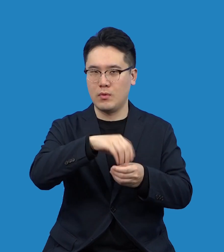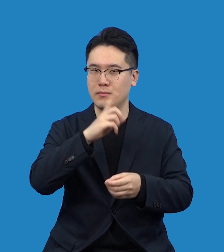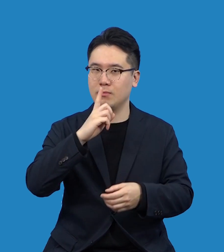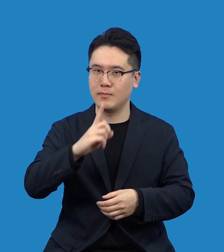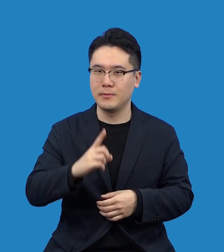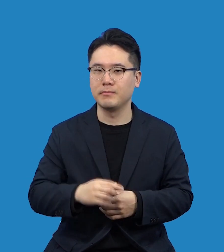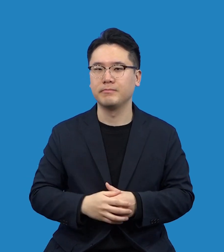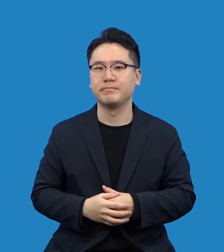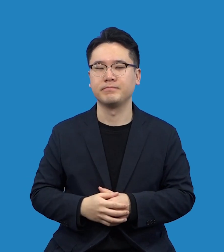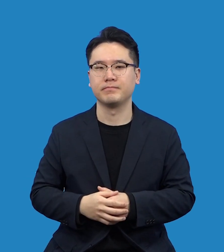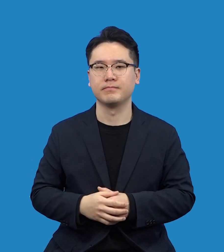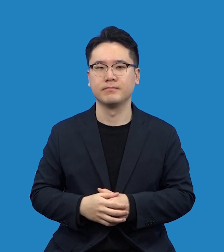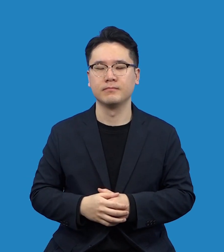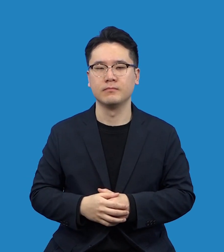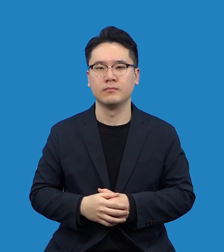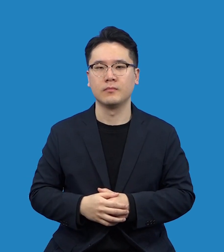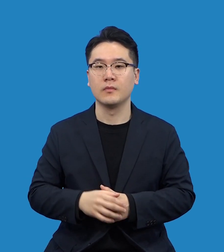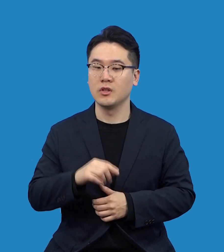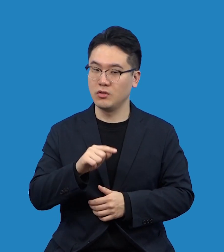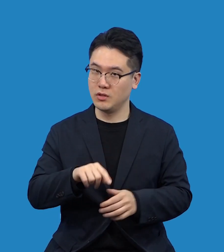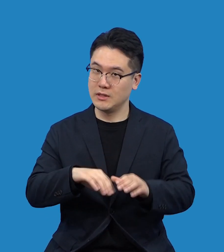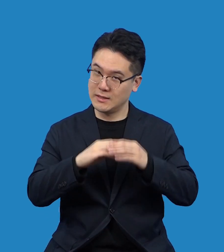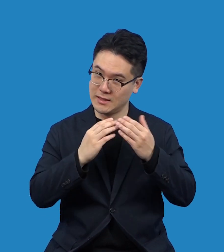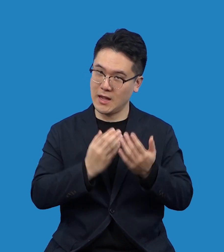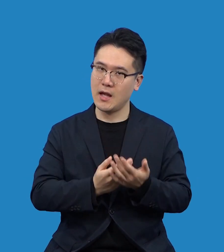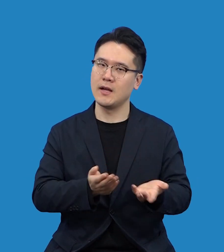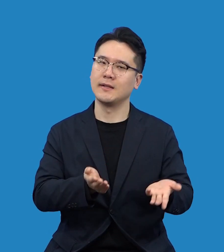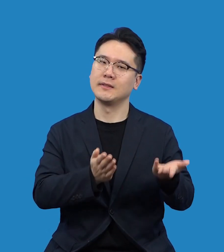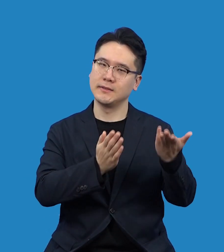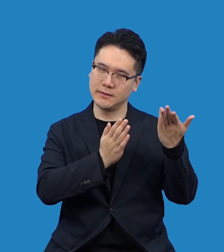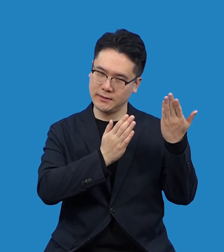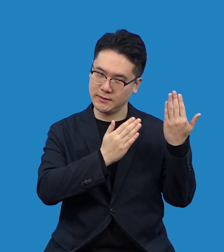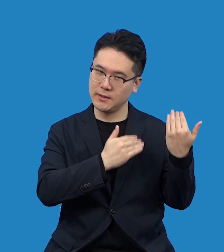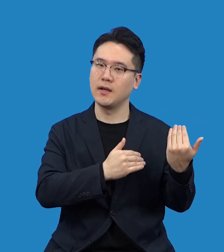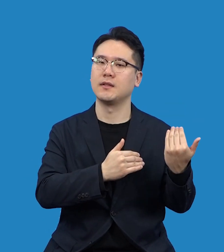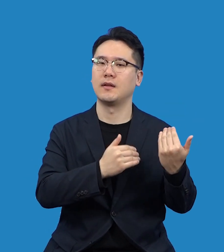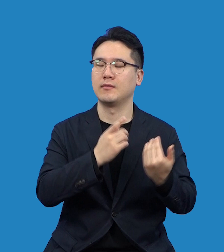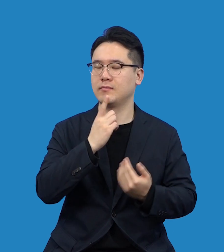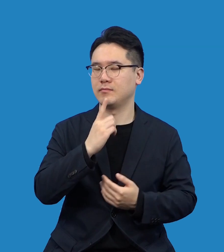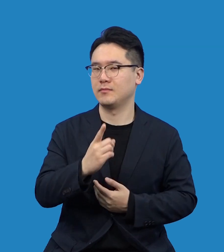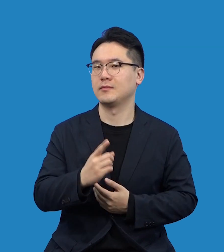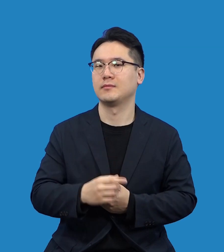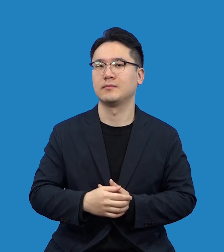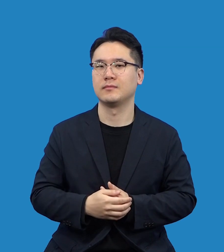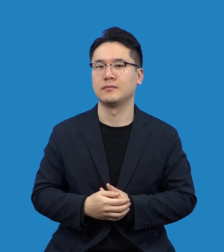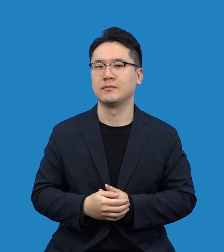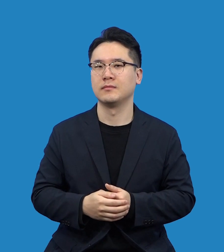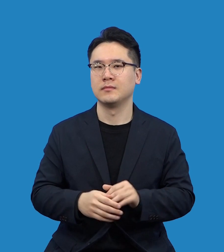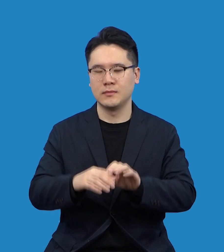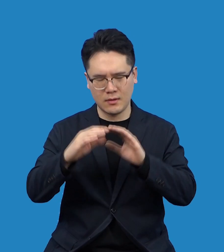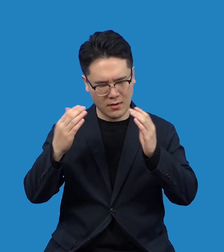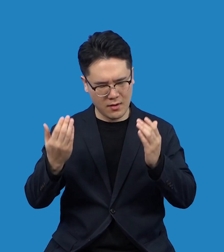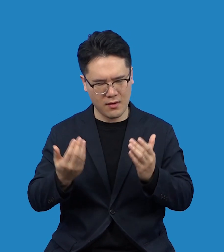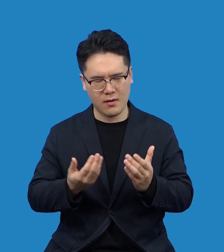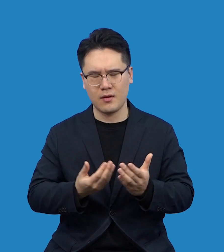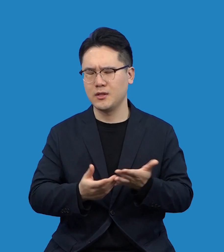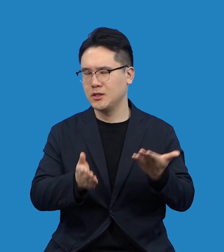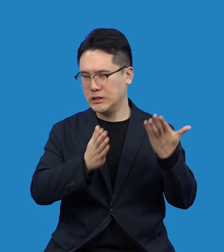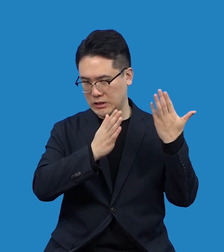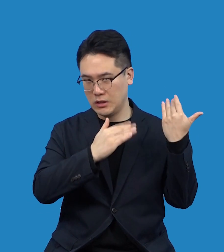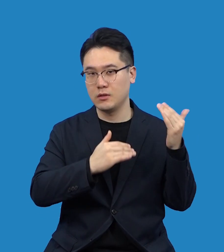이런 것들이 다 지나감이니라. 다